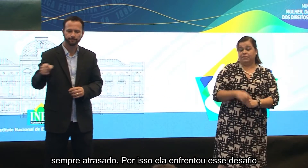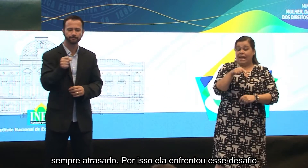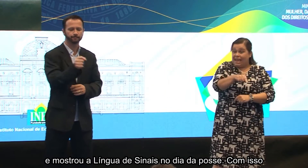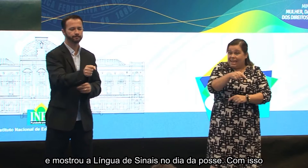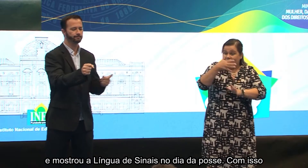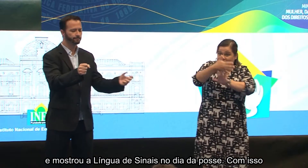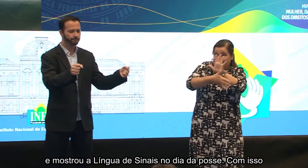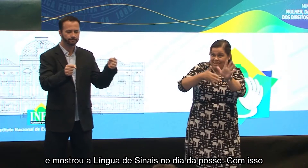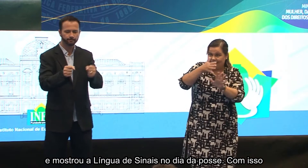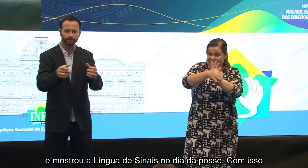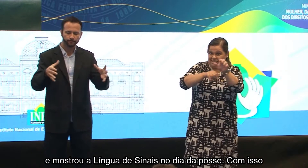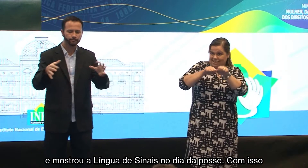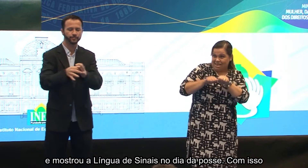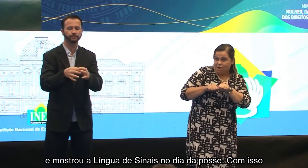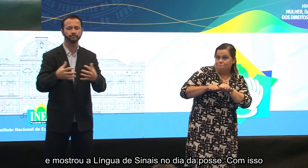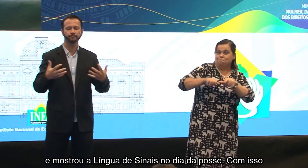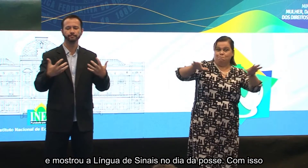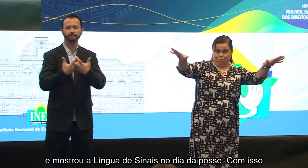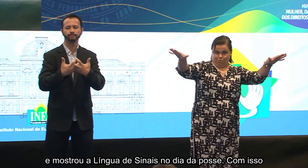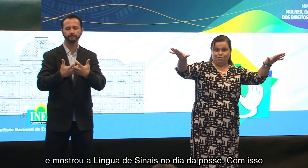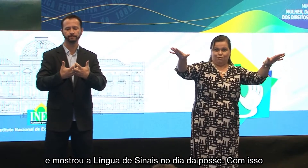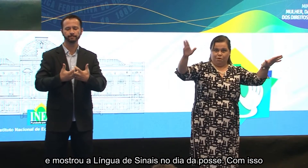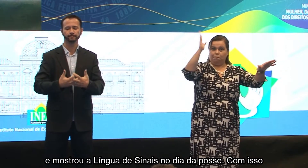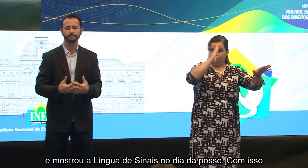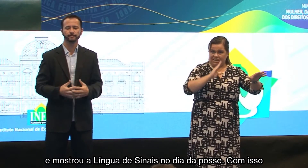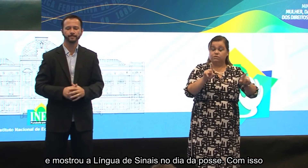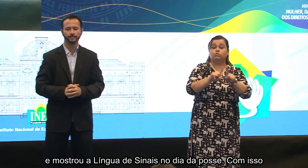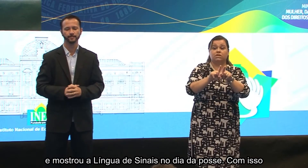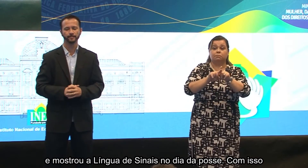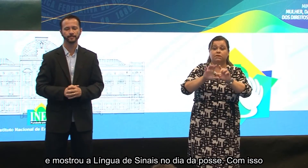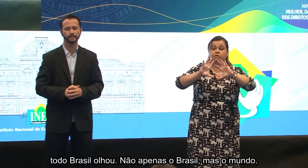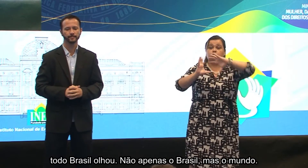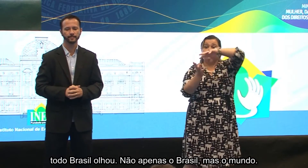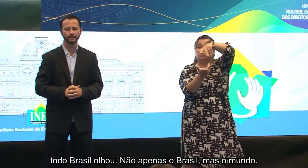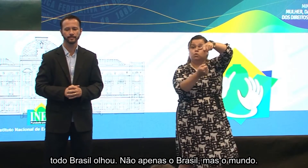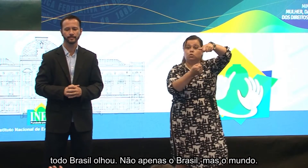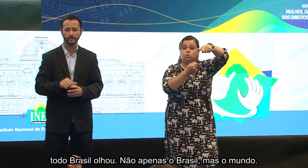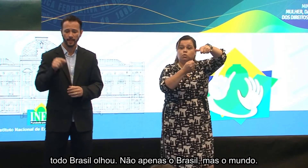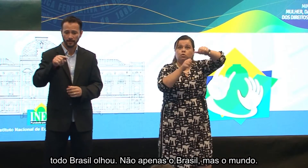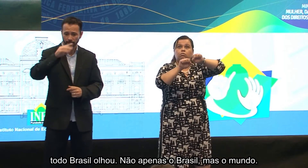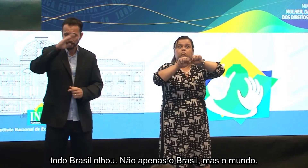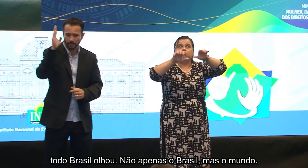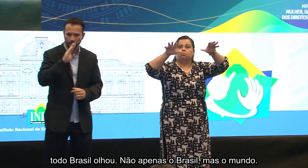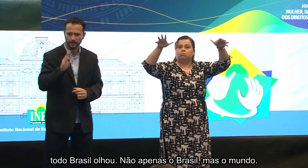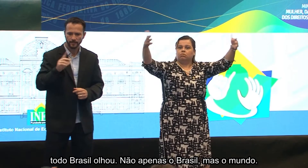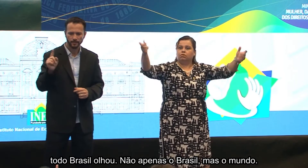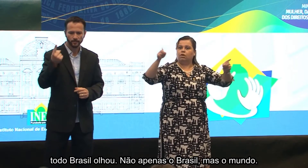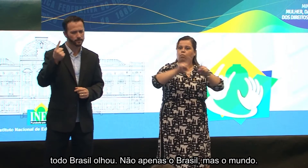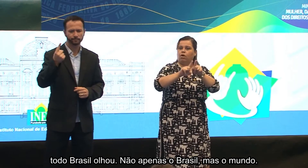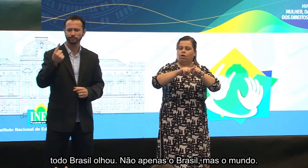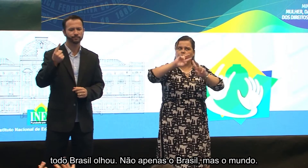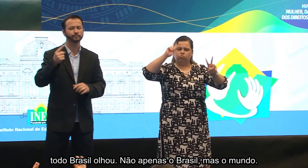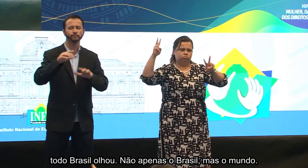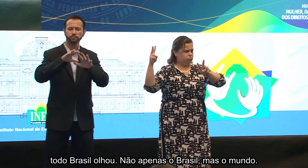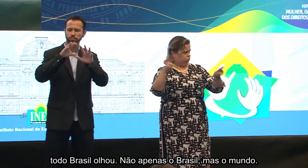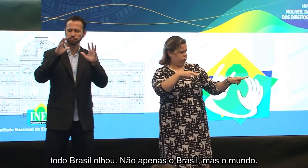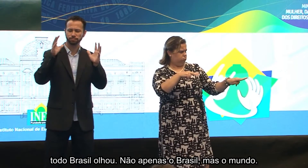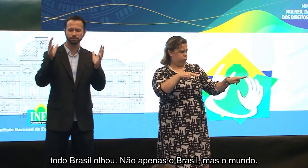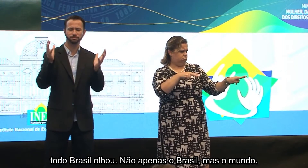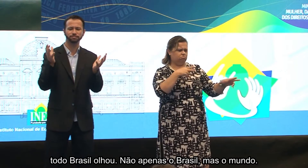e mostrou a língua de sinais no dia da posse. E com isso, todo o Brasil olhou. E não apenas o Brasil, mas o mundo.